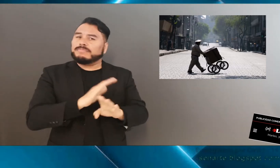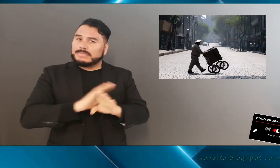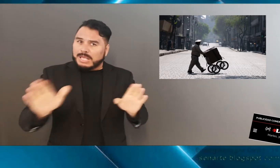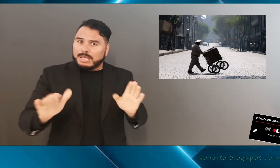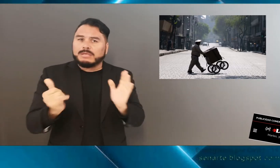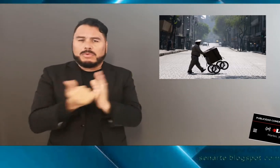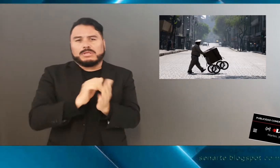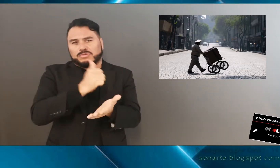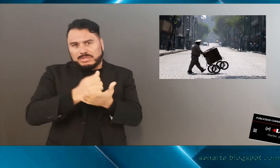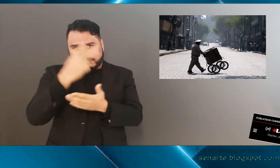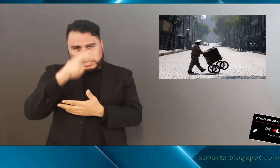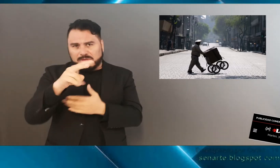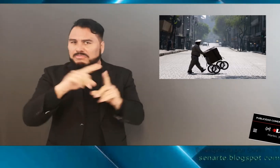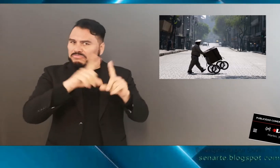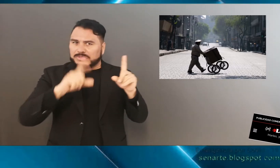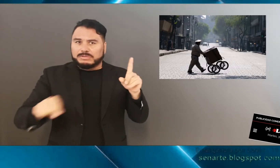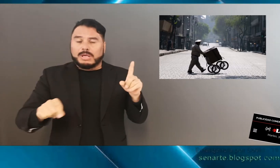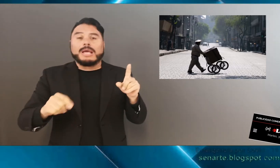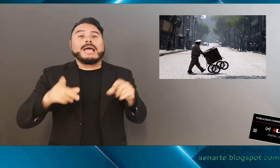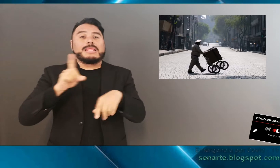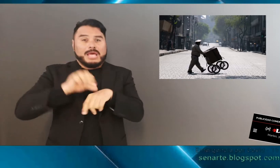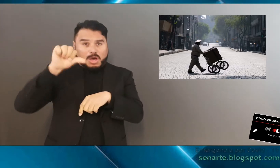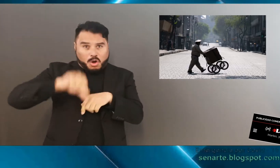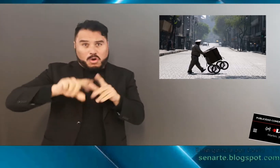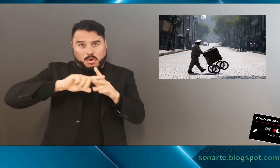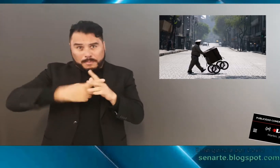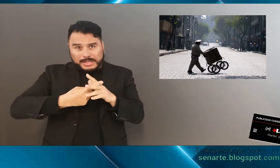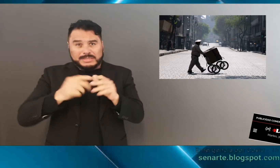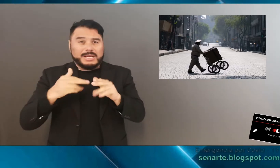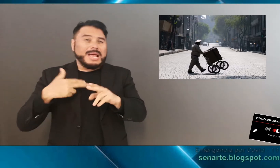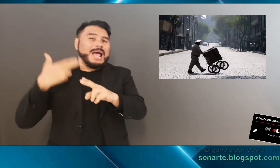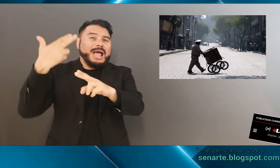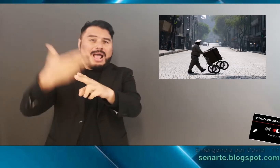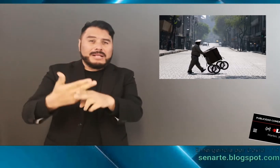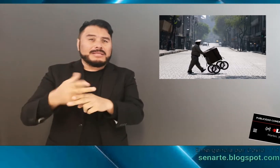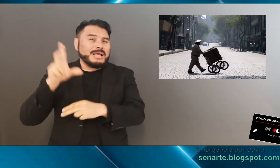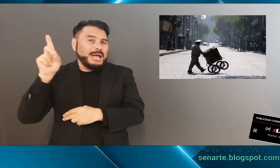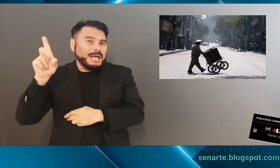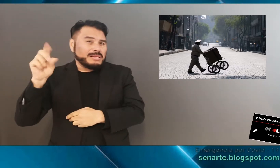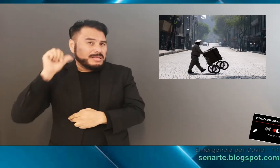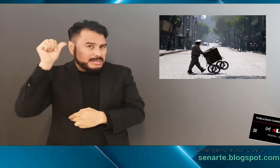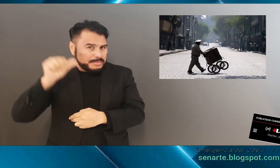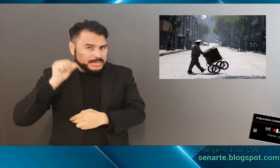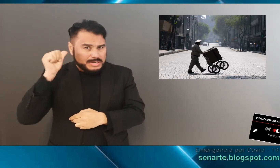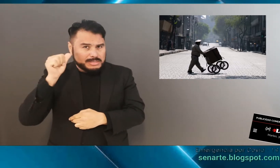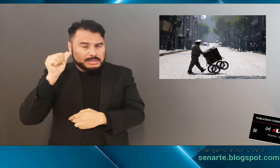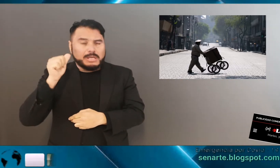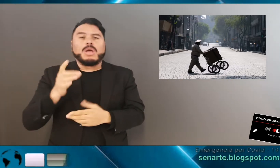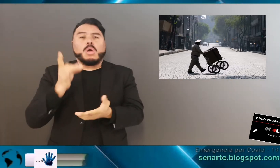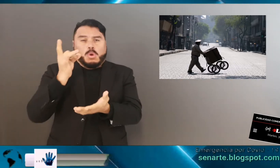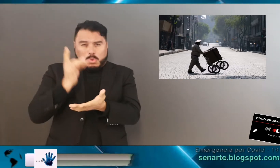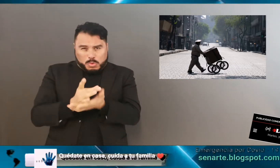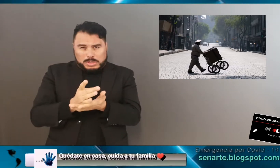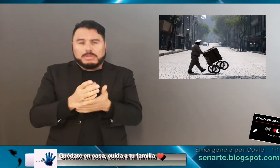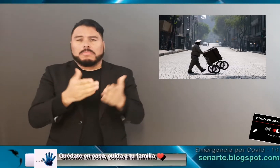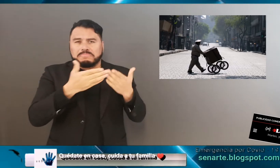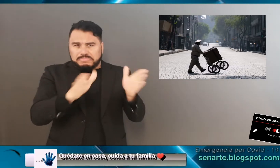y social de la capital del país a partir del día de hoy hasta el próximo 30 de abril.